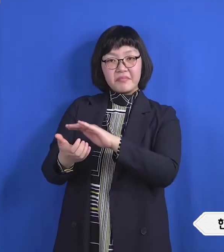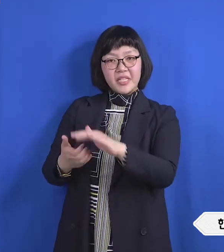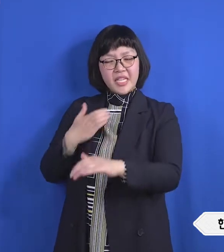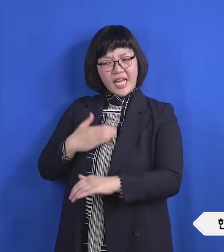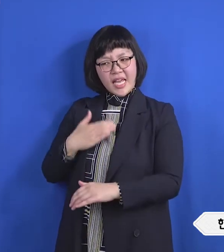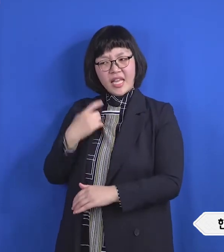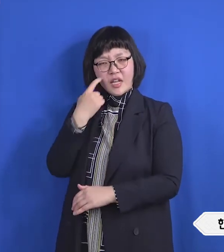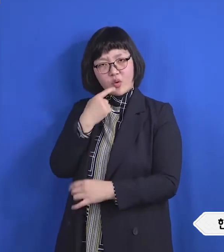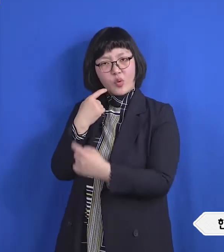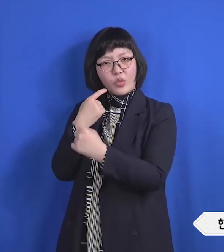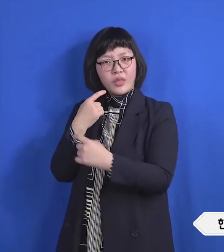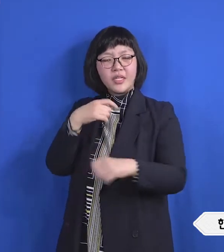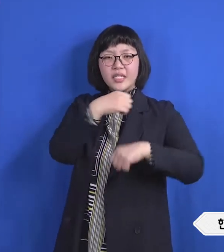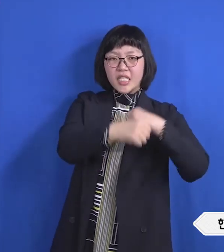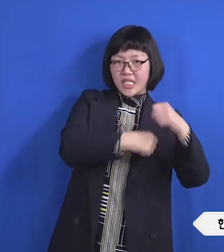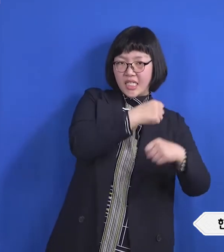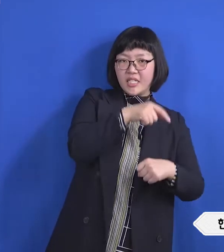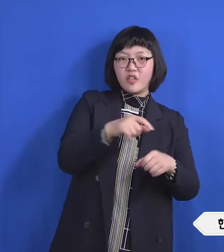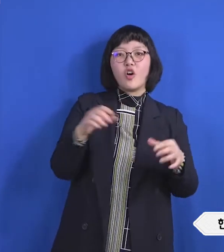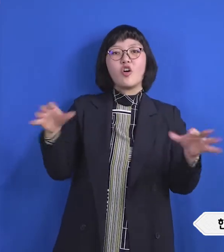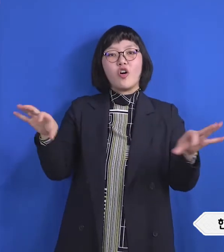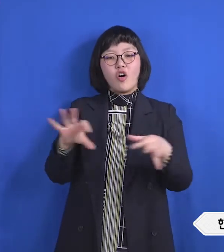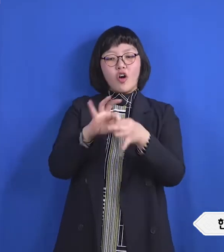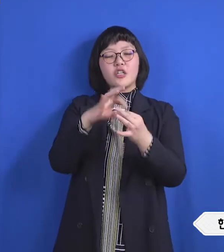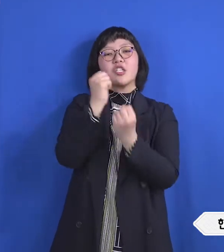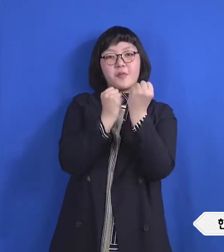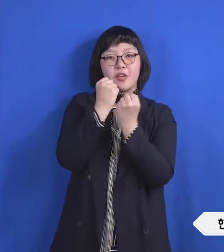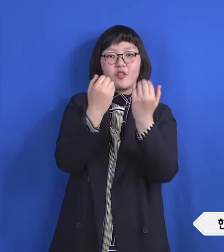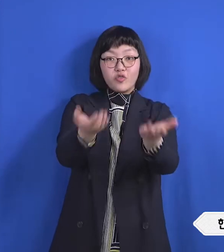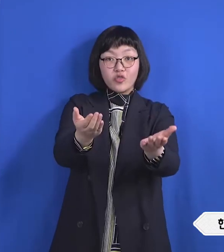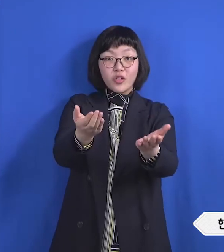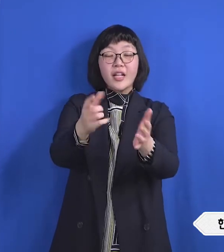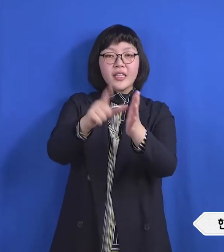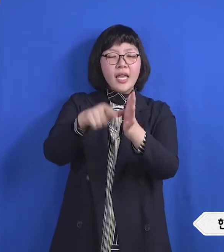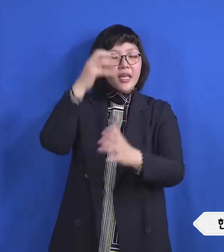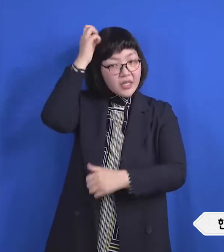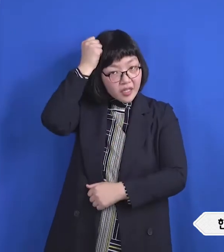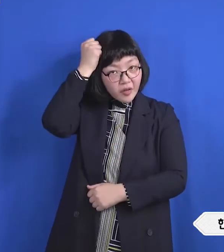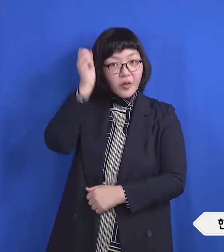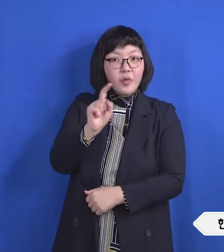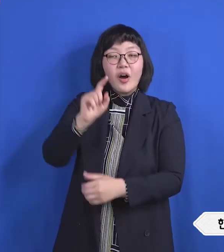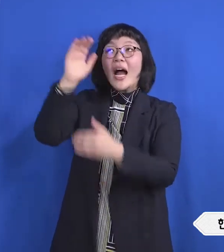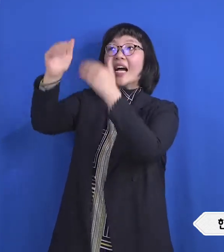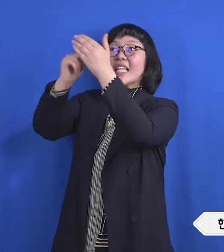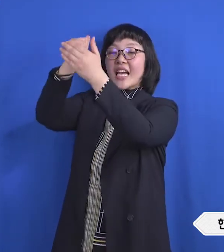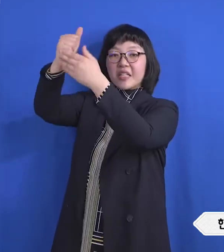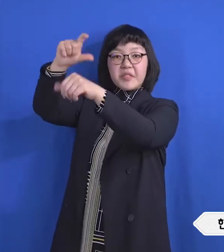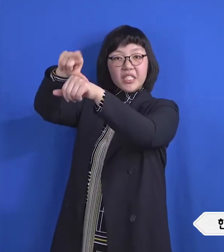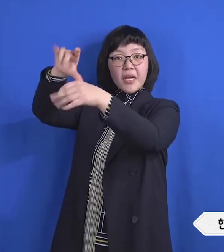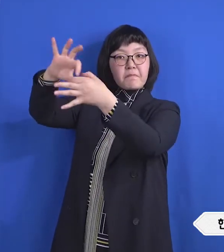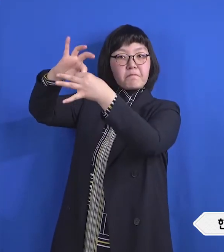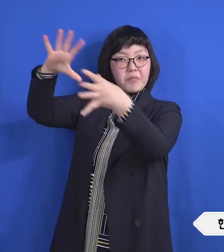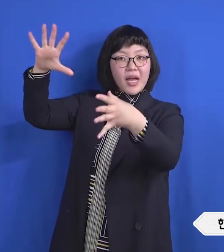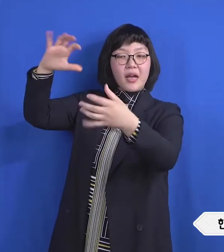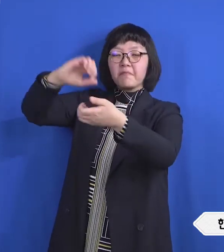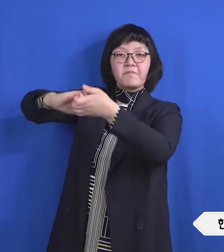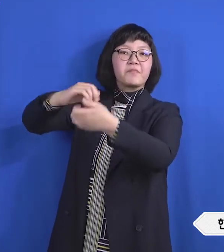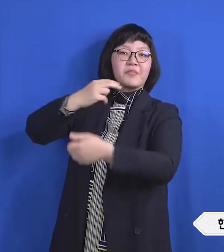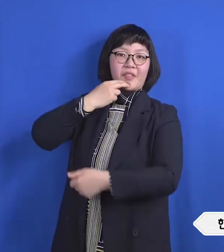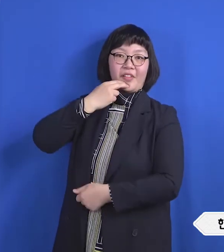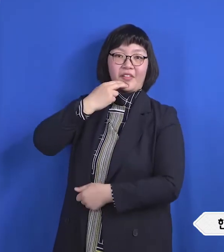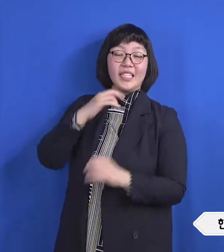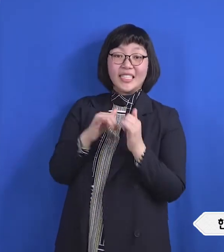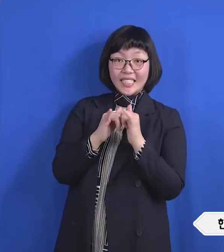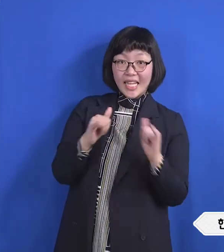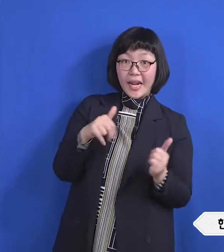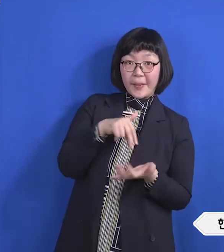예정론과 자유의지의 관계를 이해하기 위해서도 그것이 핵심입니다. 우리는 보통 이렇게 생각을 합니다.